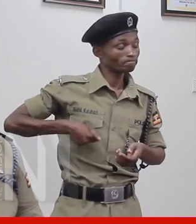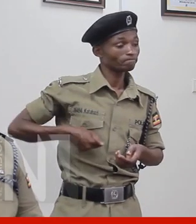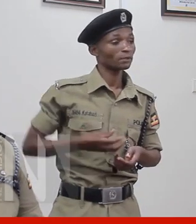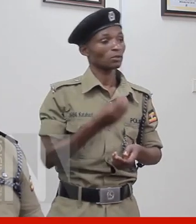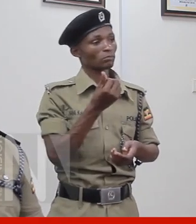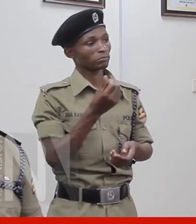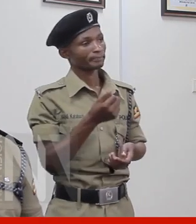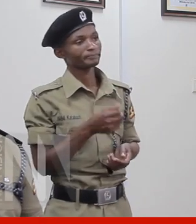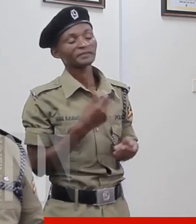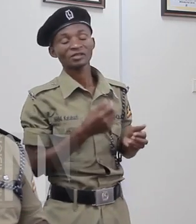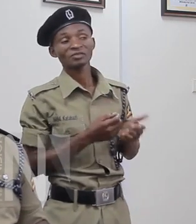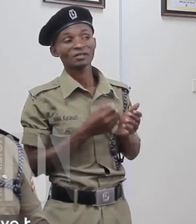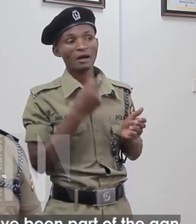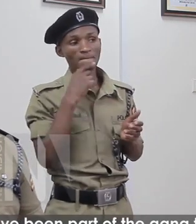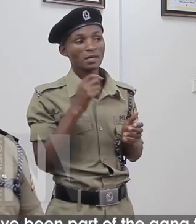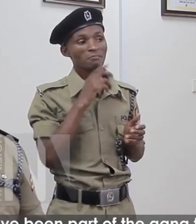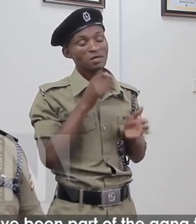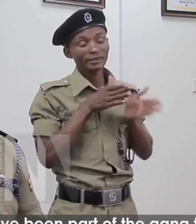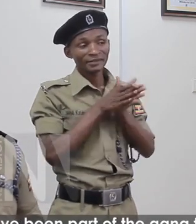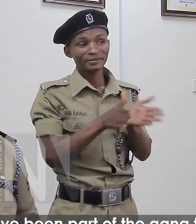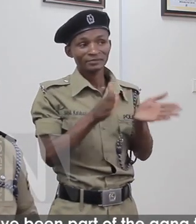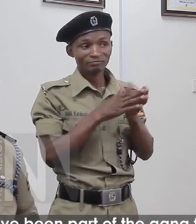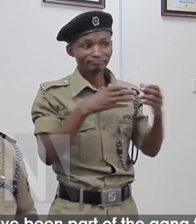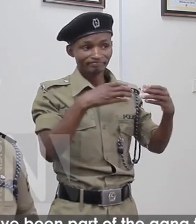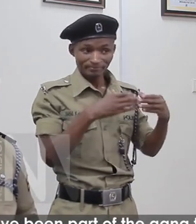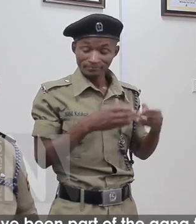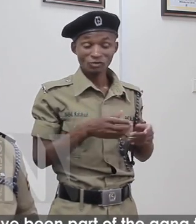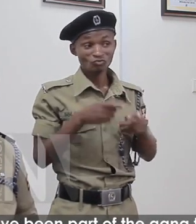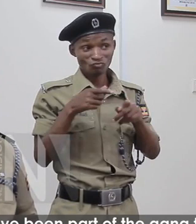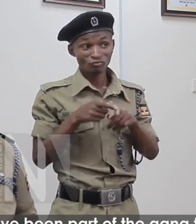nti akabondo kaabwe ke kalondoola omulamuzi